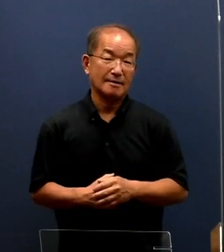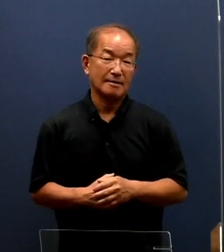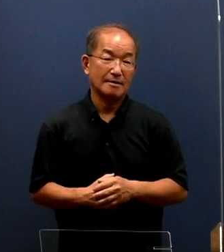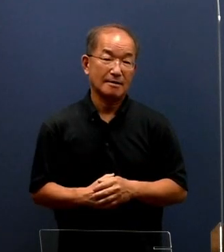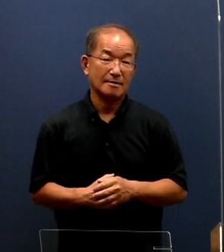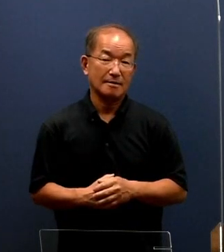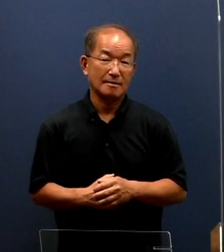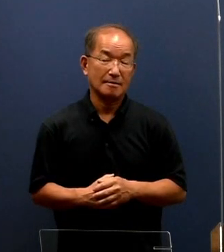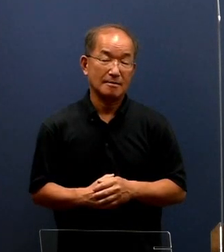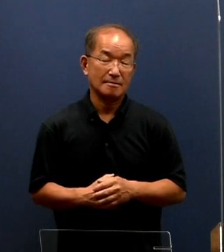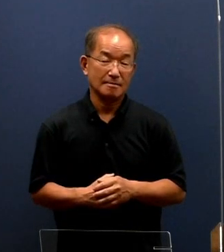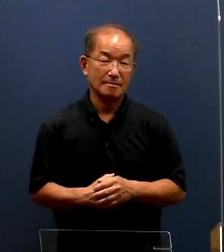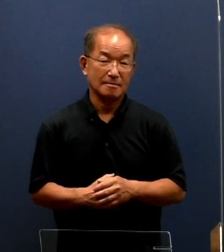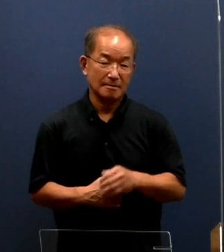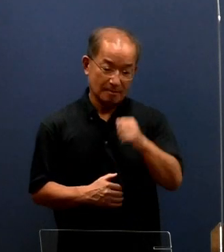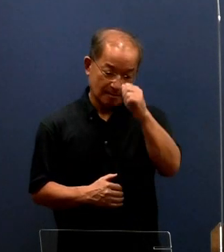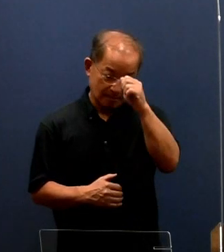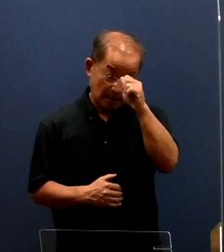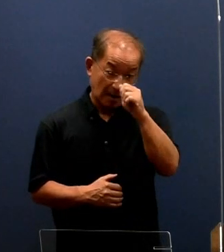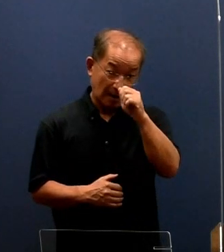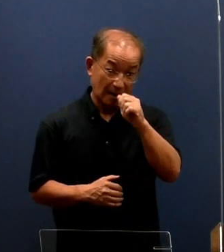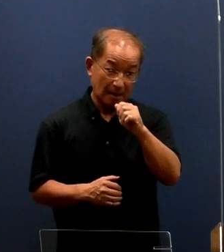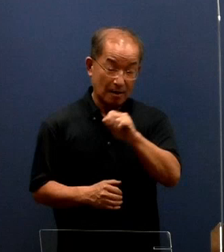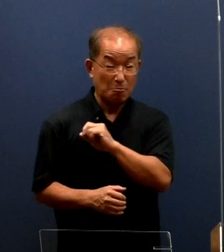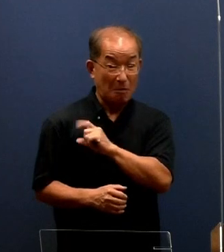まあ、結局症状が出れば発熱外来に行って